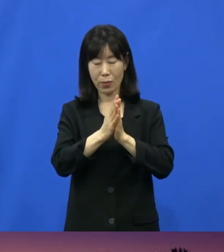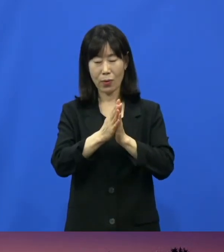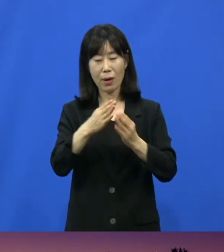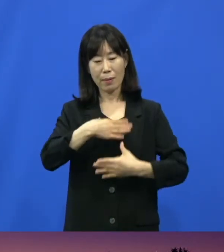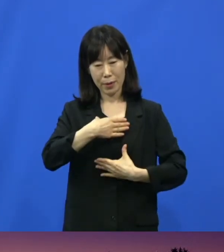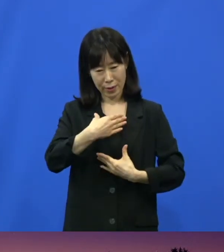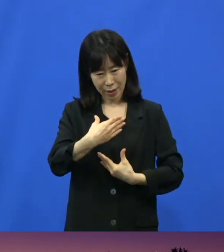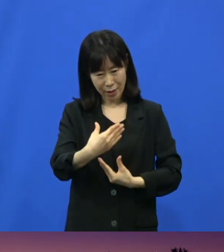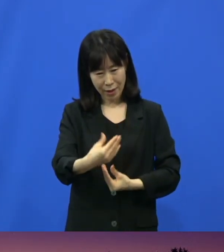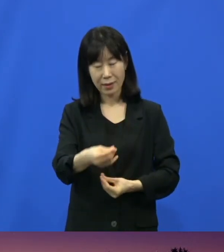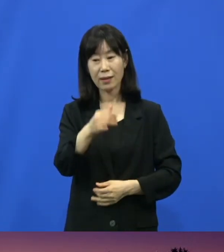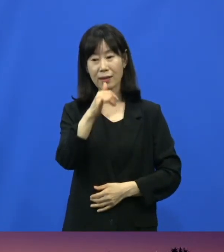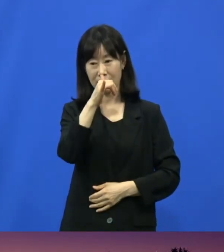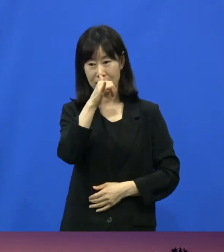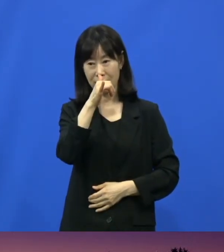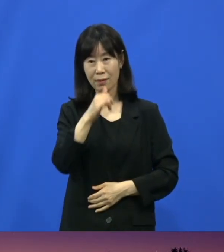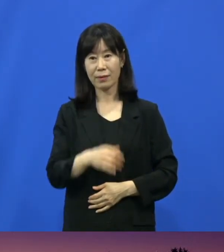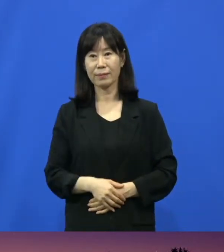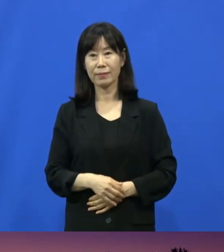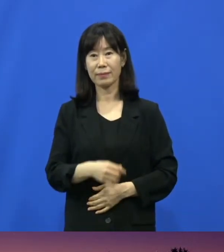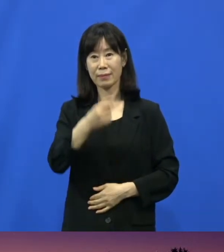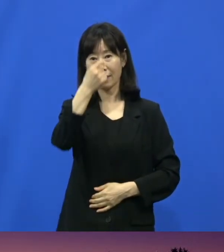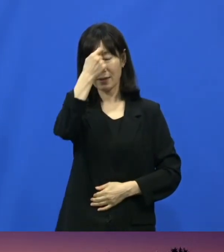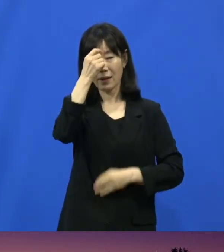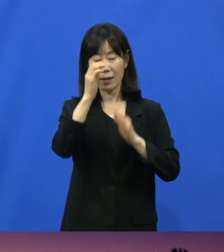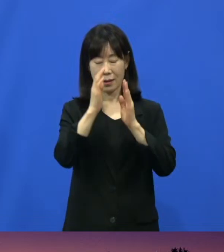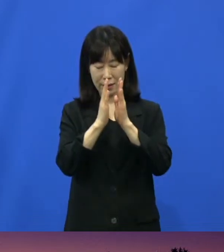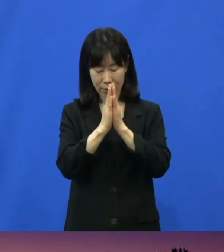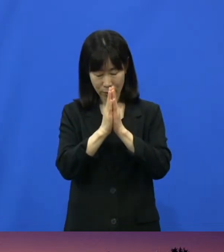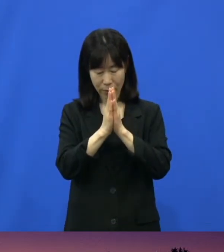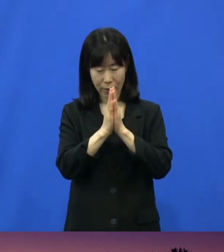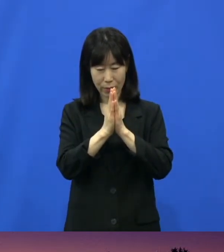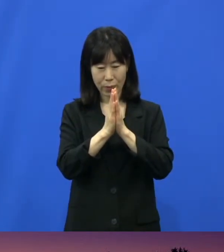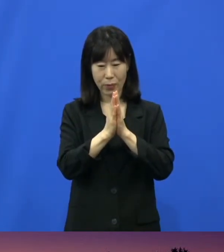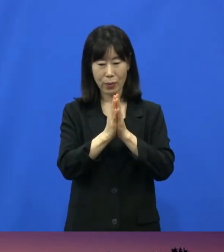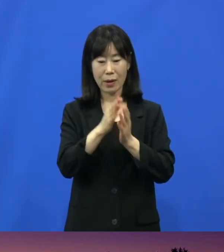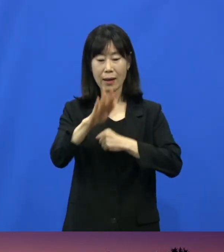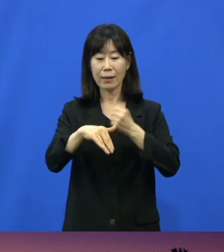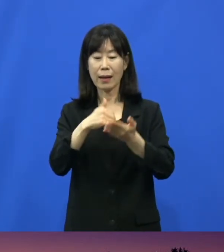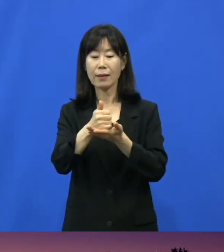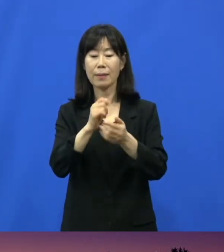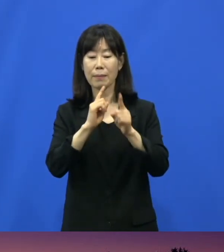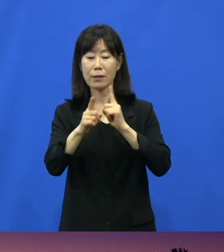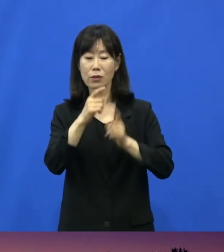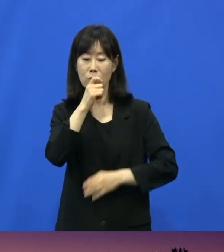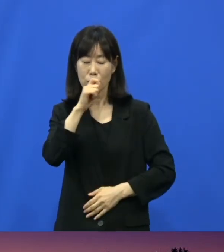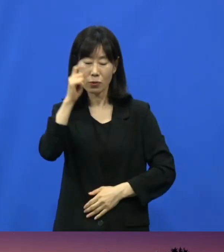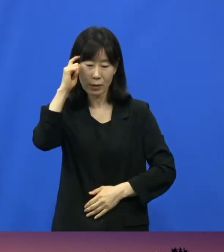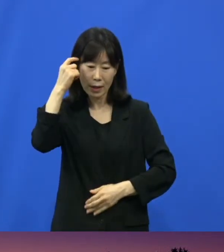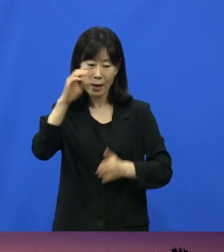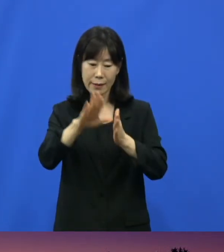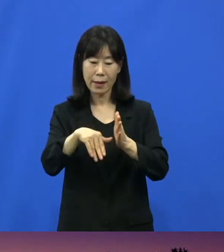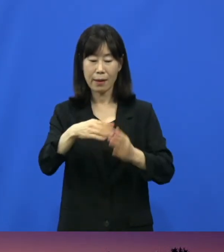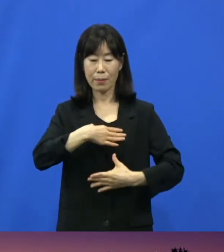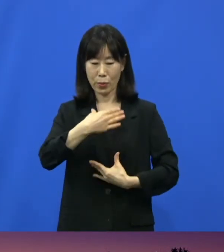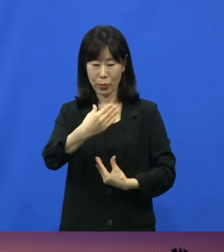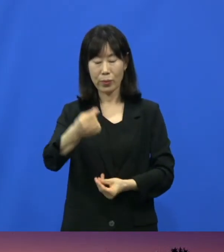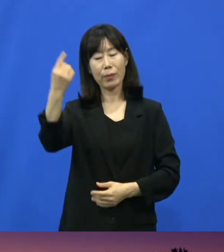게 아니에요, 여러분. 기도하는 자리, 말씀을 듣는 그 묵상하는 그 자리에서 평온을 누릴 수 있어야